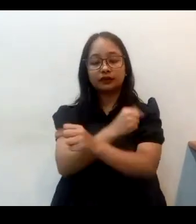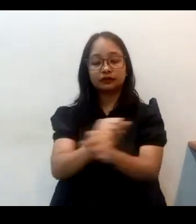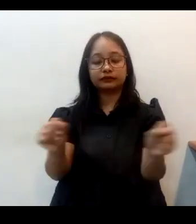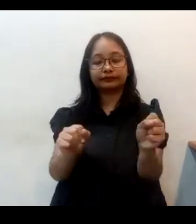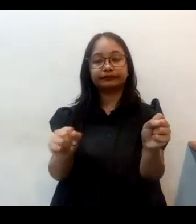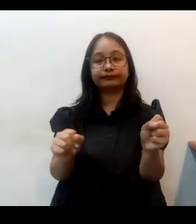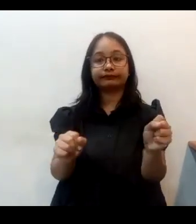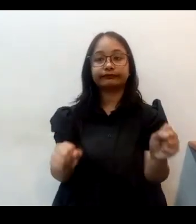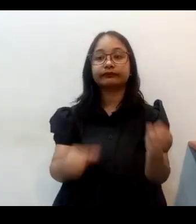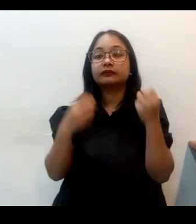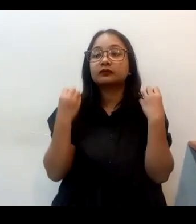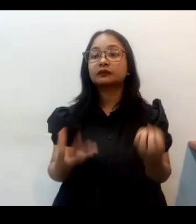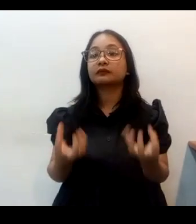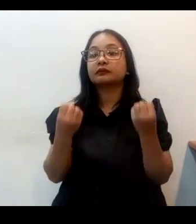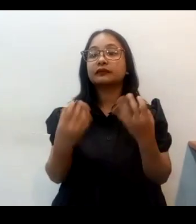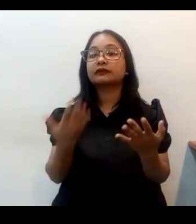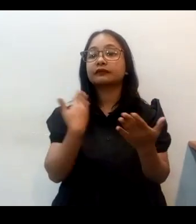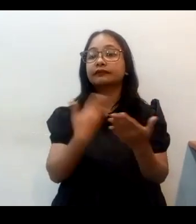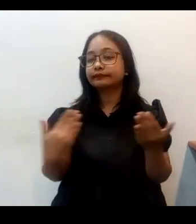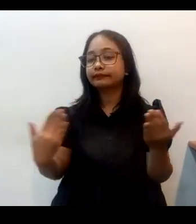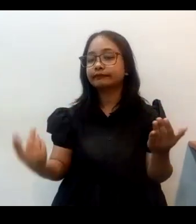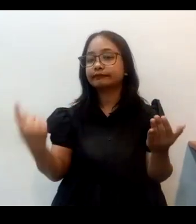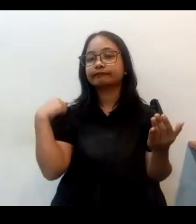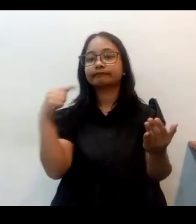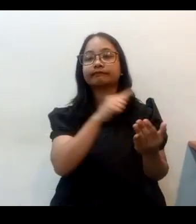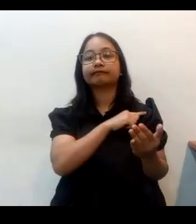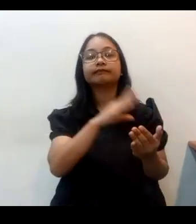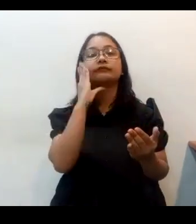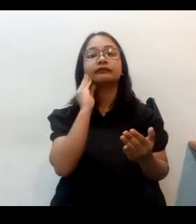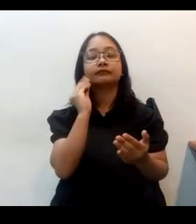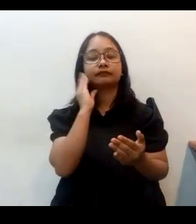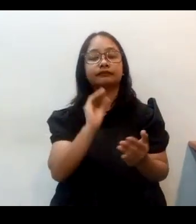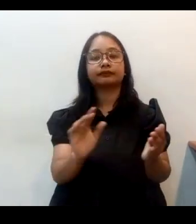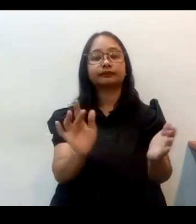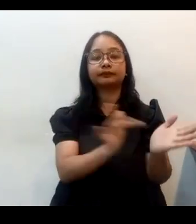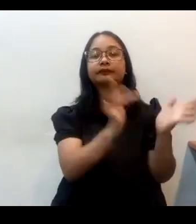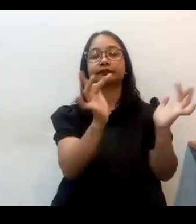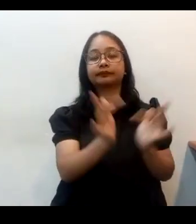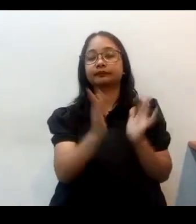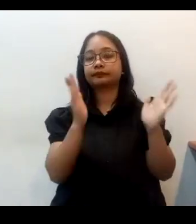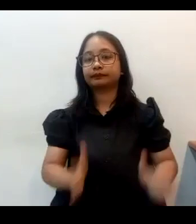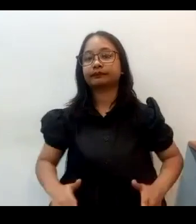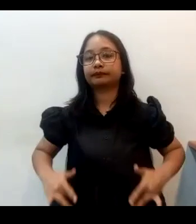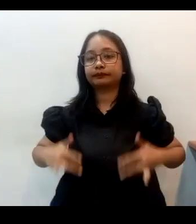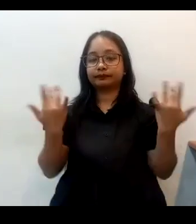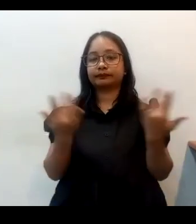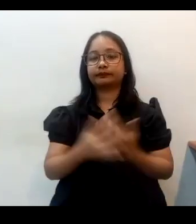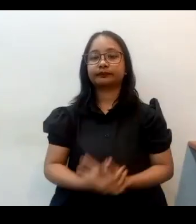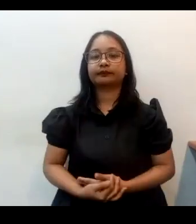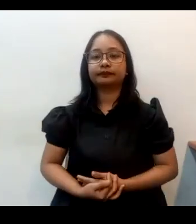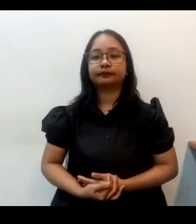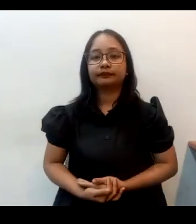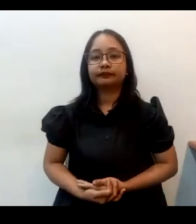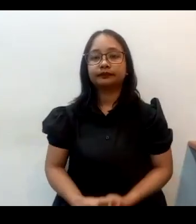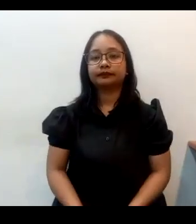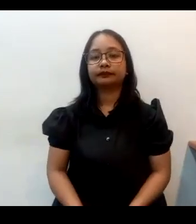many things we really experience in our Christian life. Di ba, maging pagkatapos po ng kaligtasan, meron po mga bagay na naranasan natin sa ating buhay